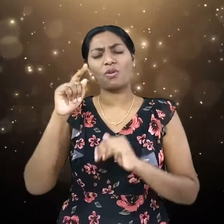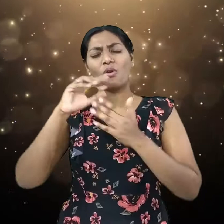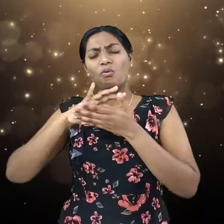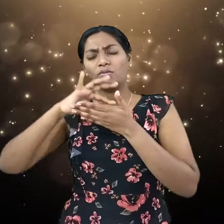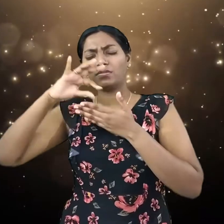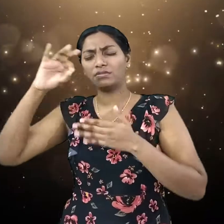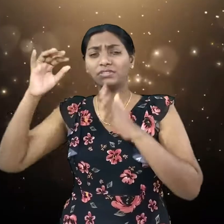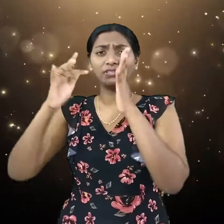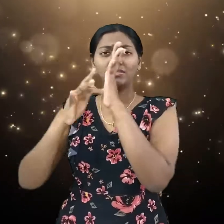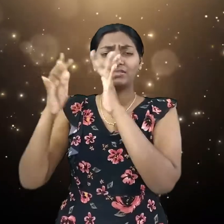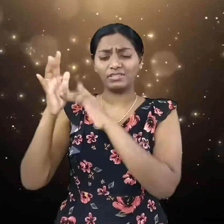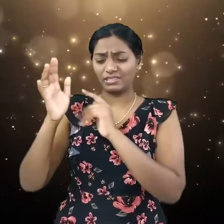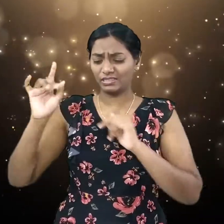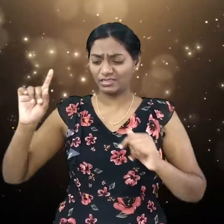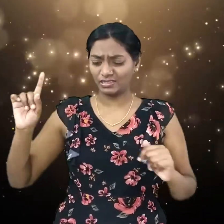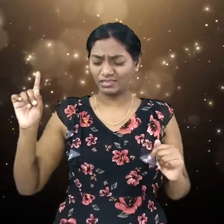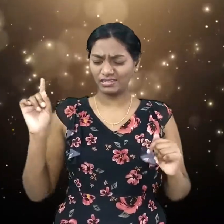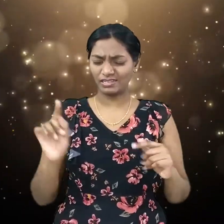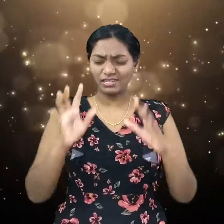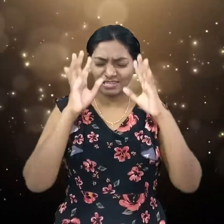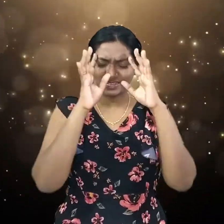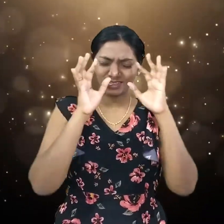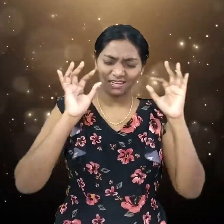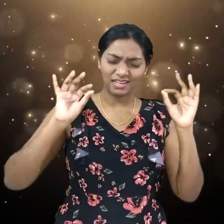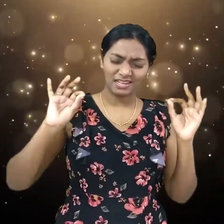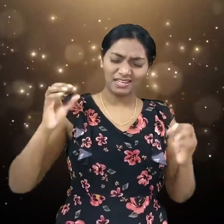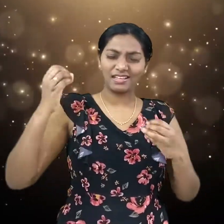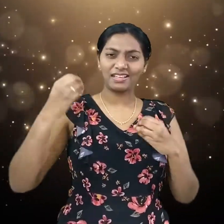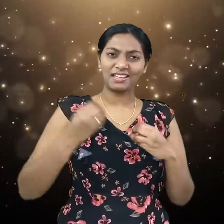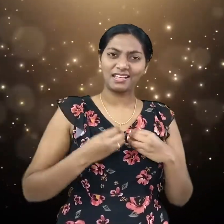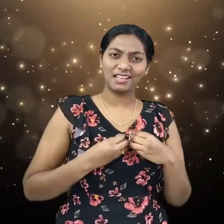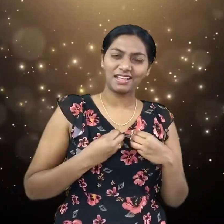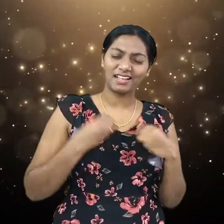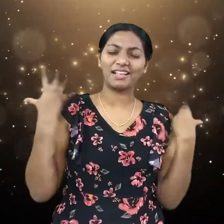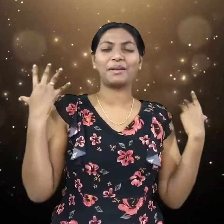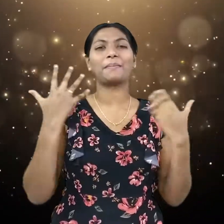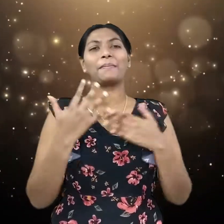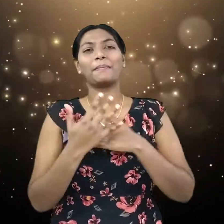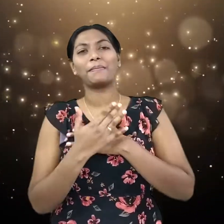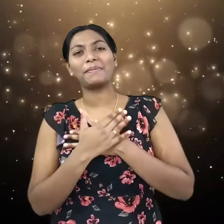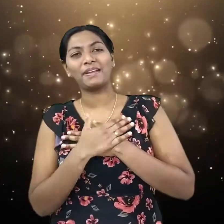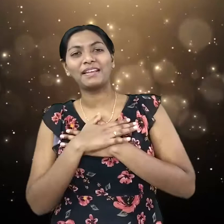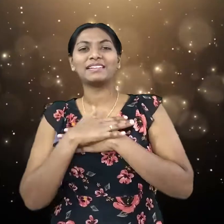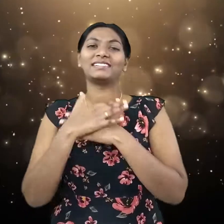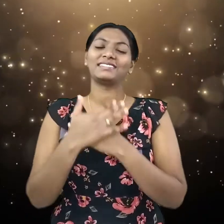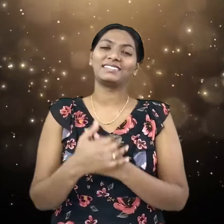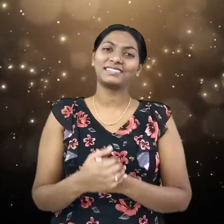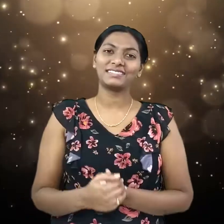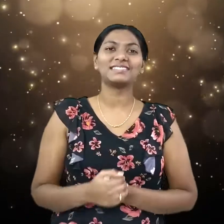तेरी उपस्थिति शांति आनंद और प्रेम